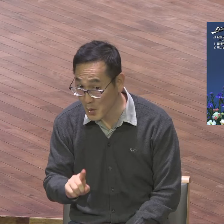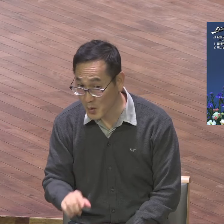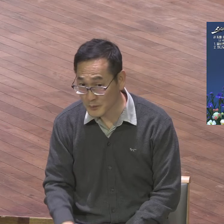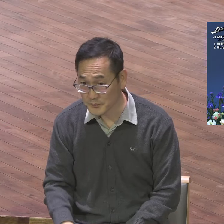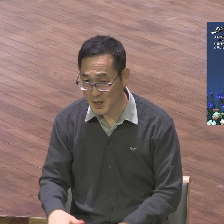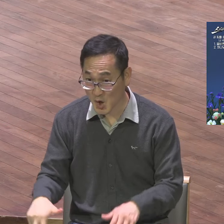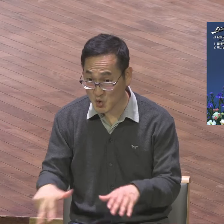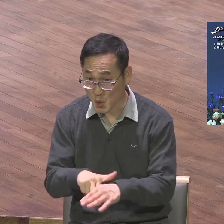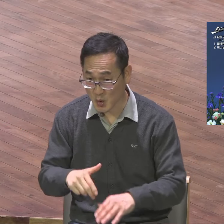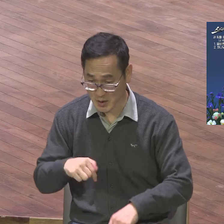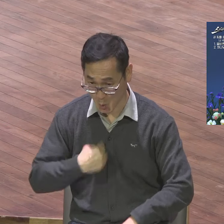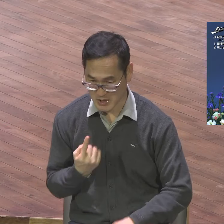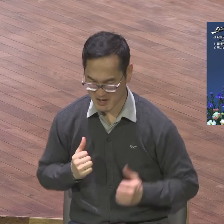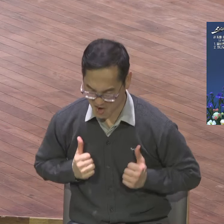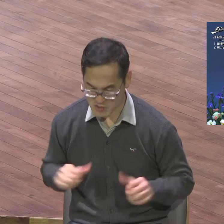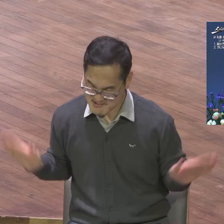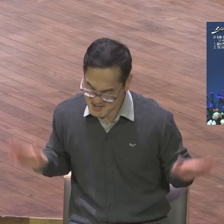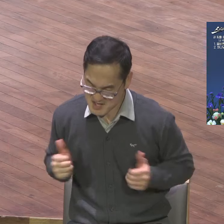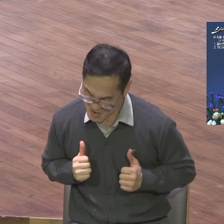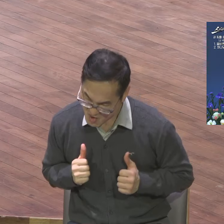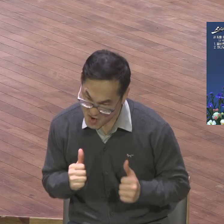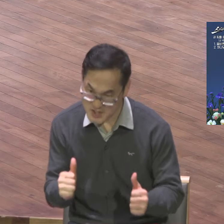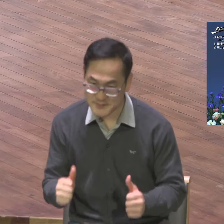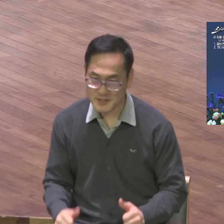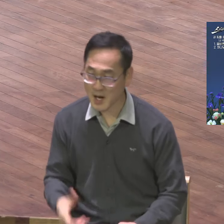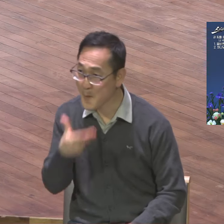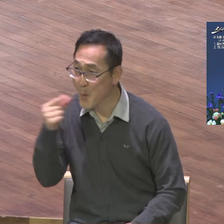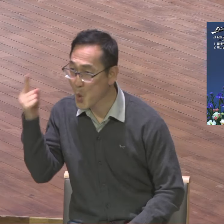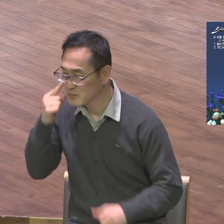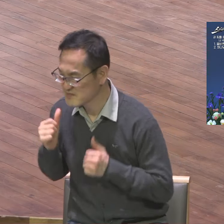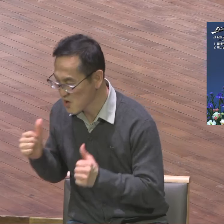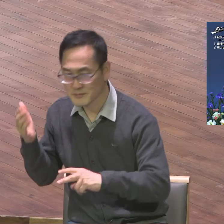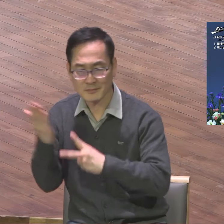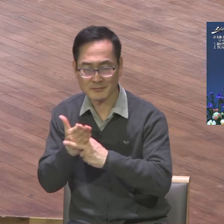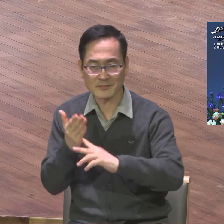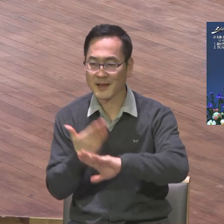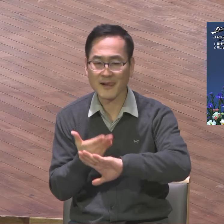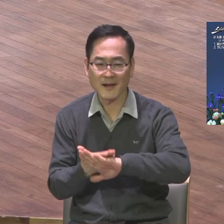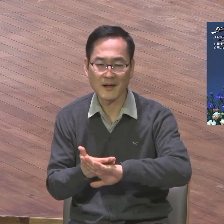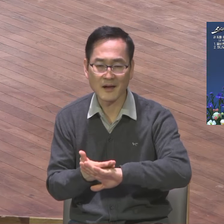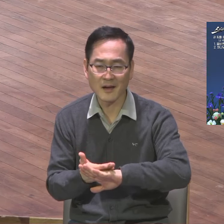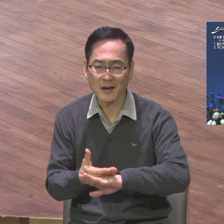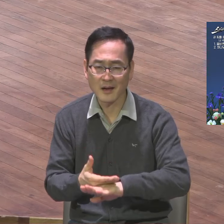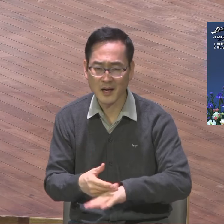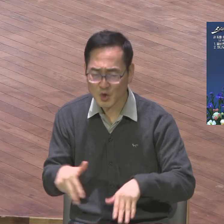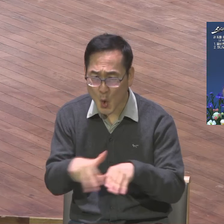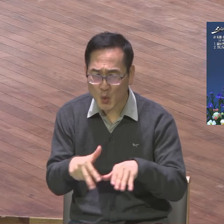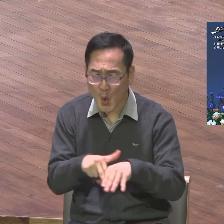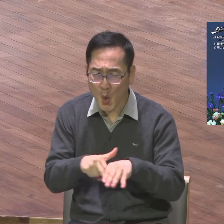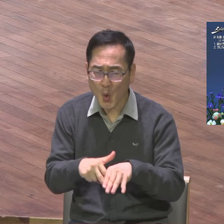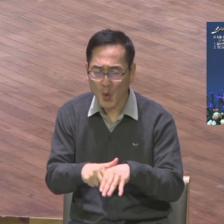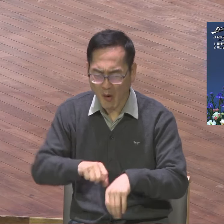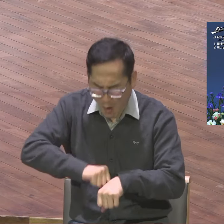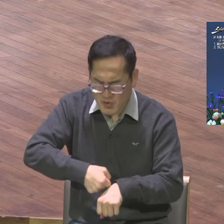종교적 열심과 복음적 열심에 비교해 주는 겁니다. 종교적 열심